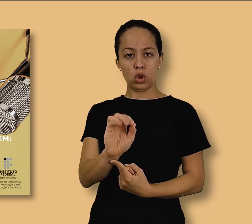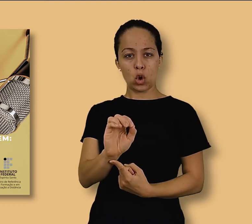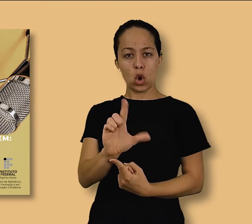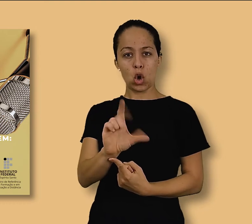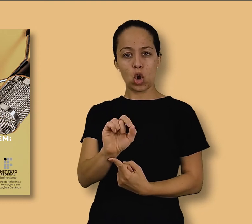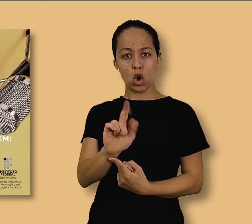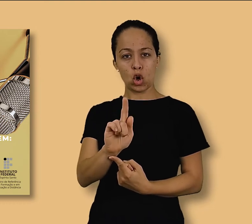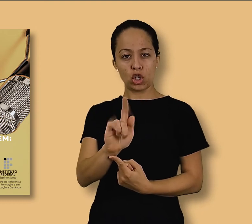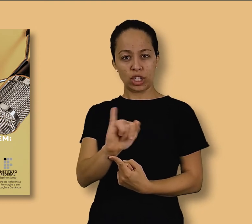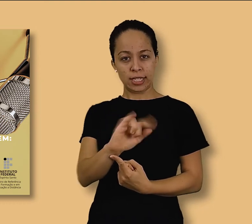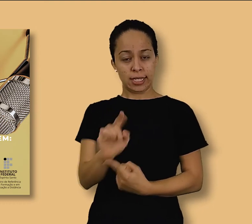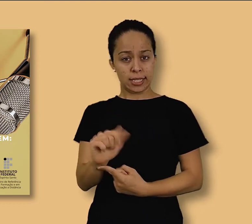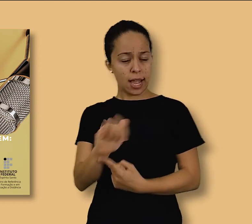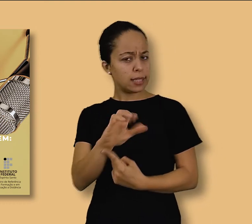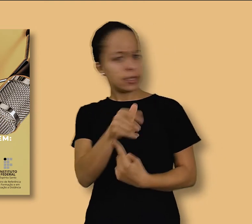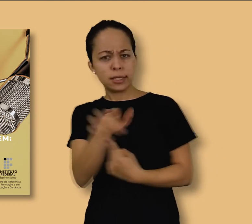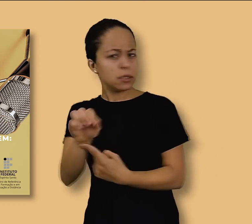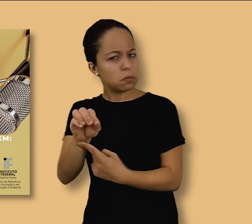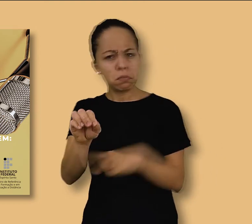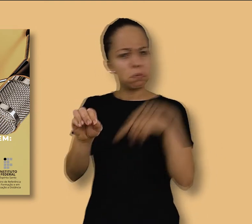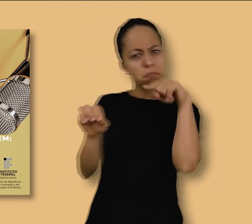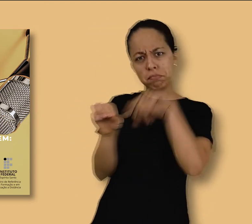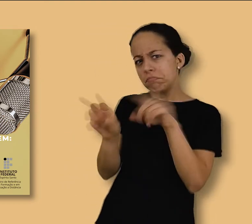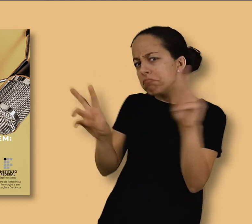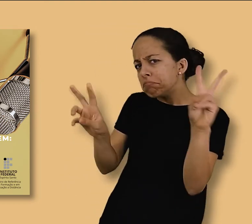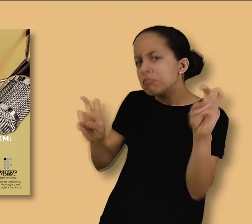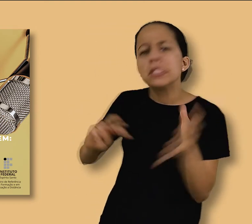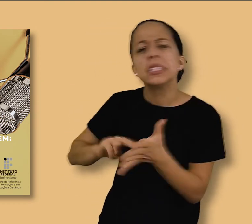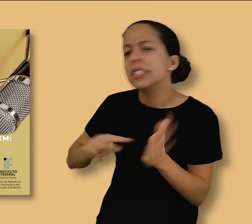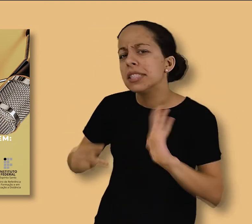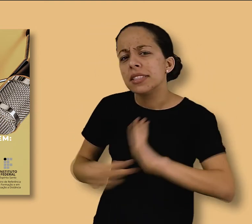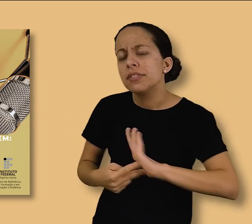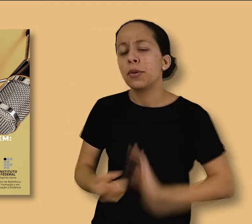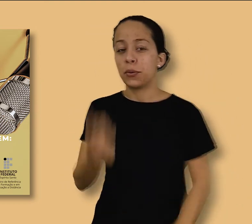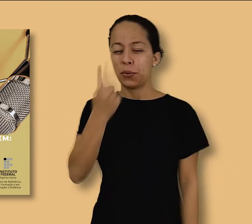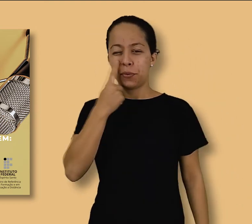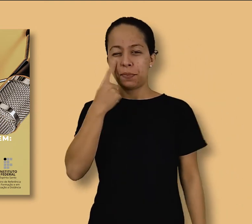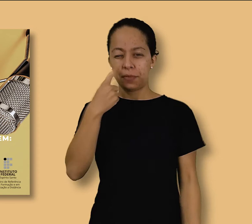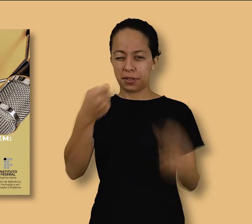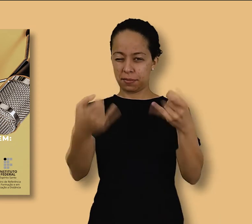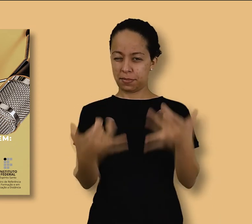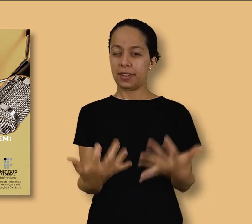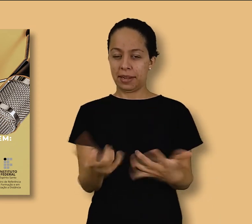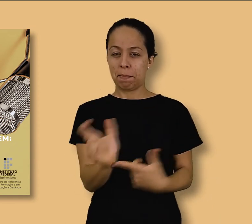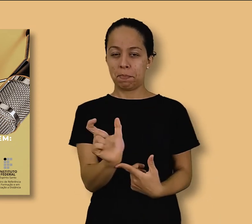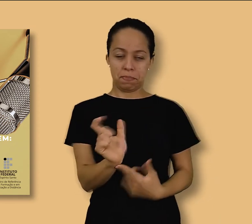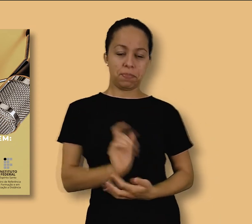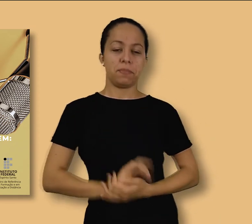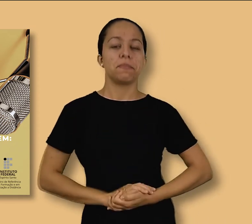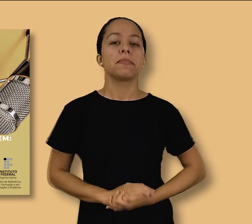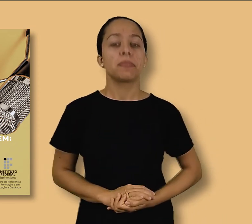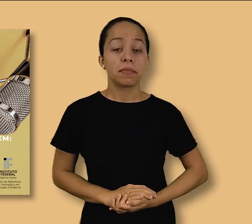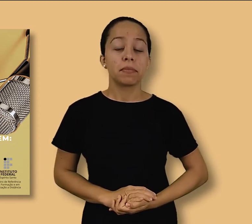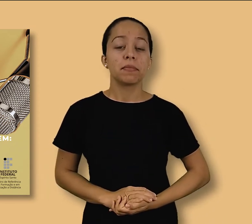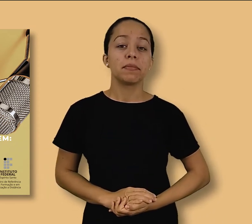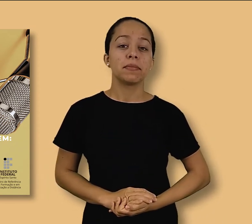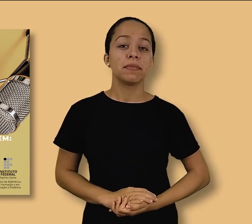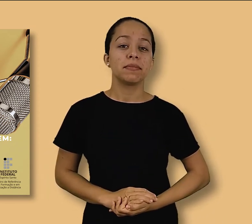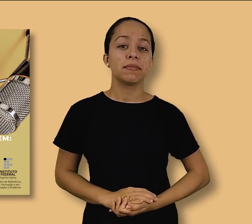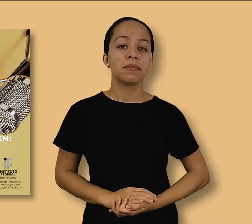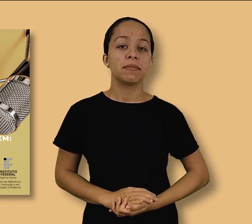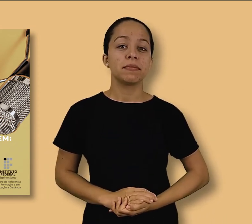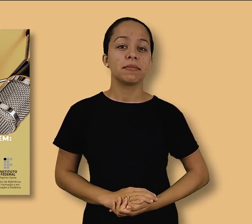da patologização da aprendizagem né e o que que exatamente isso quer dizer que que é patologização da aprendizagem Ball